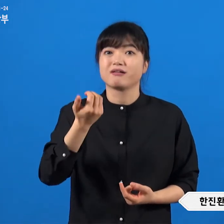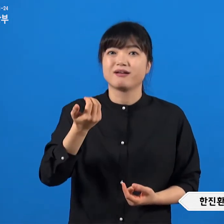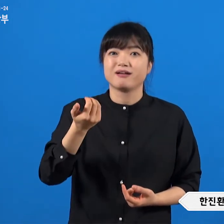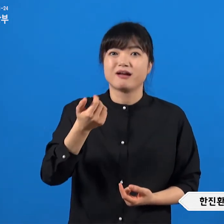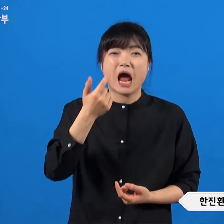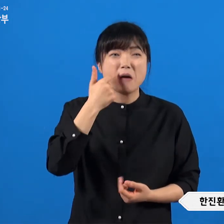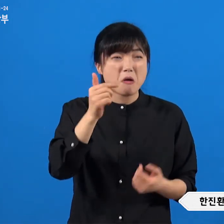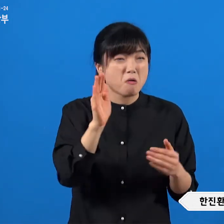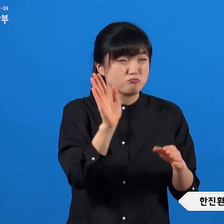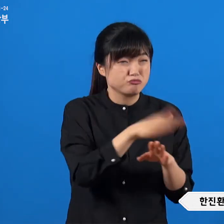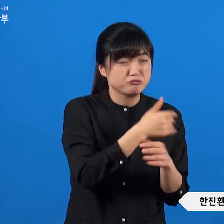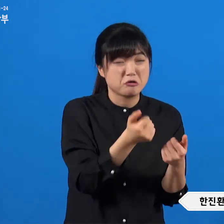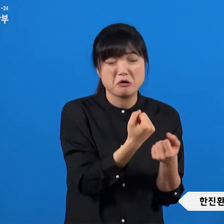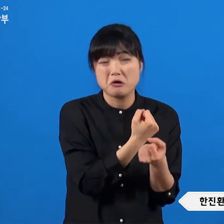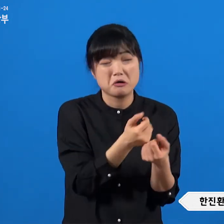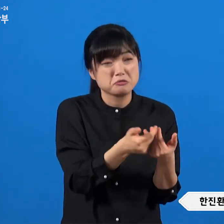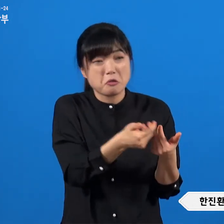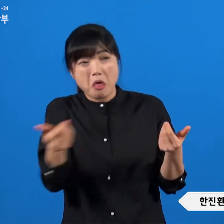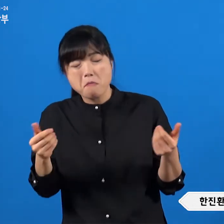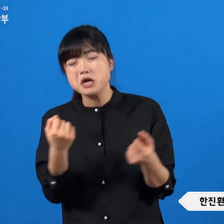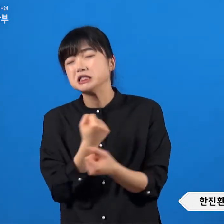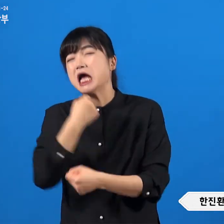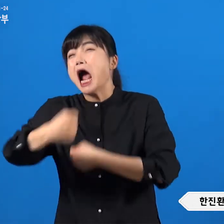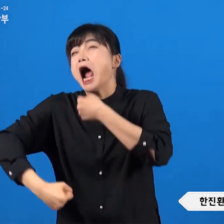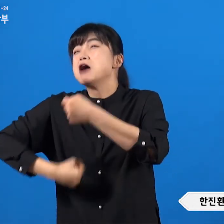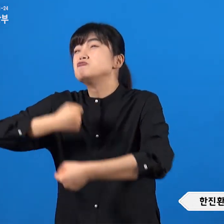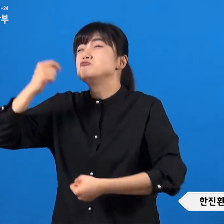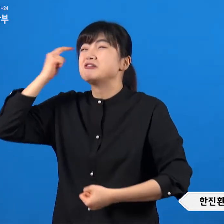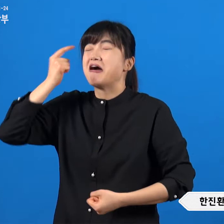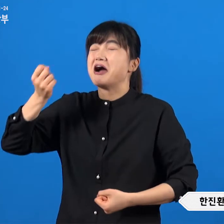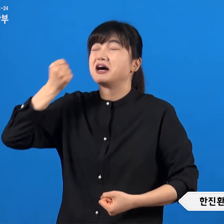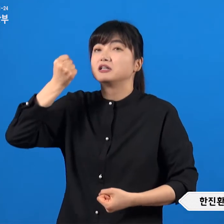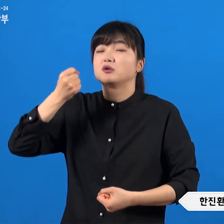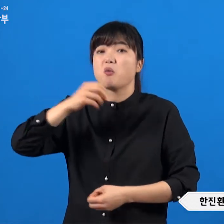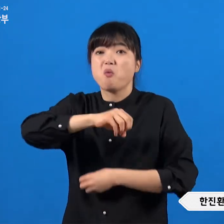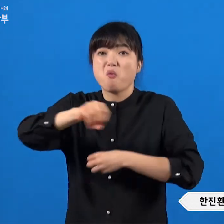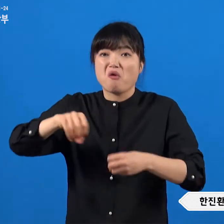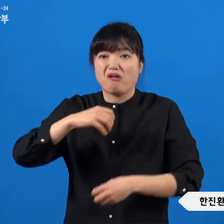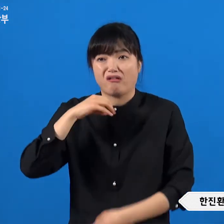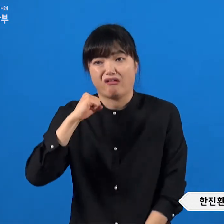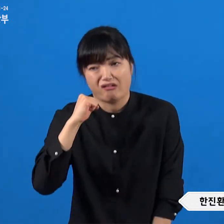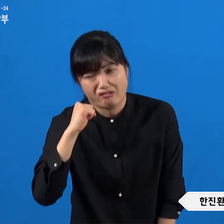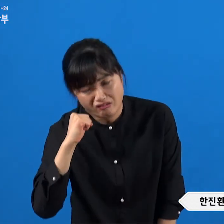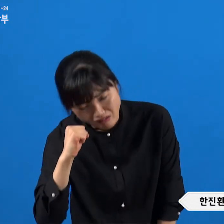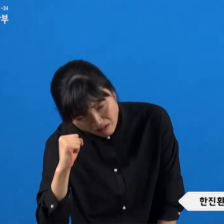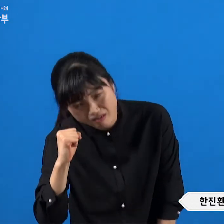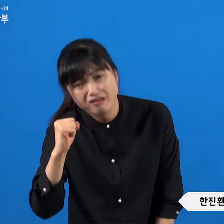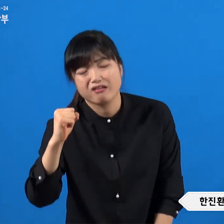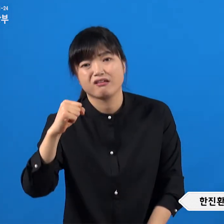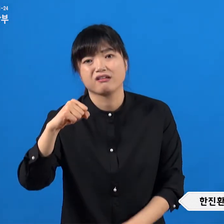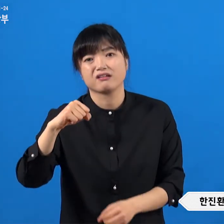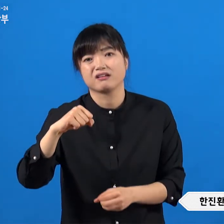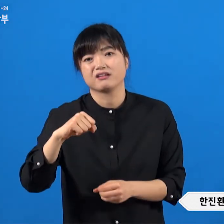아버지로부터 벗어나면 자유인 줄 알았는데 자유는커녕 세상의 노예가 되는